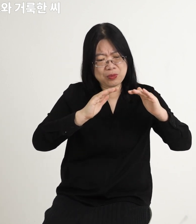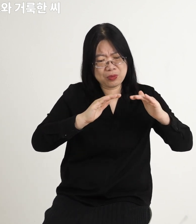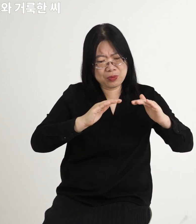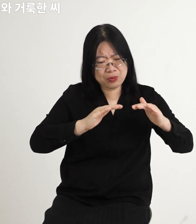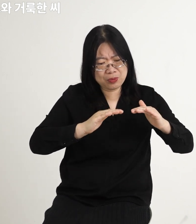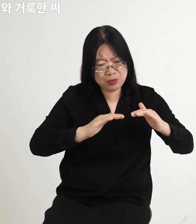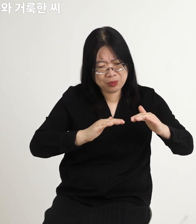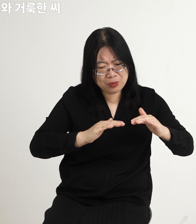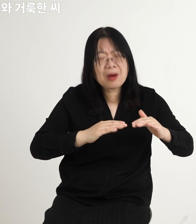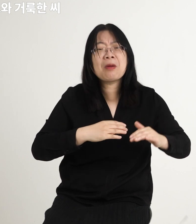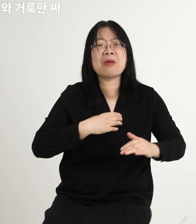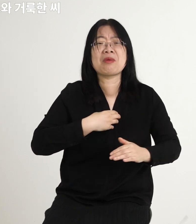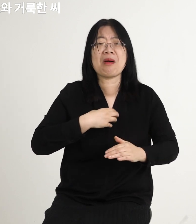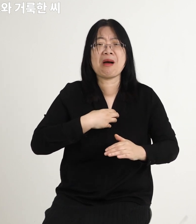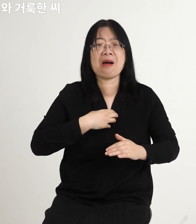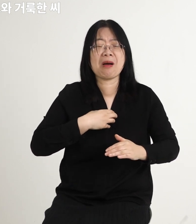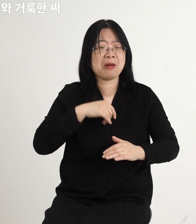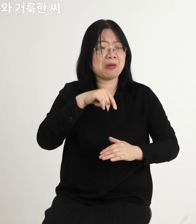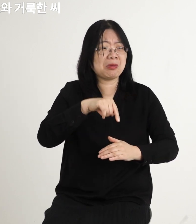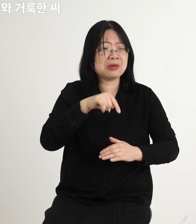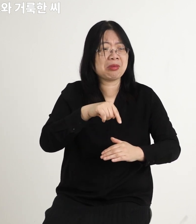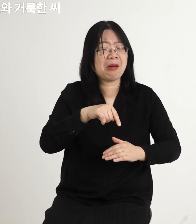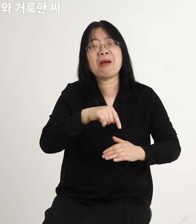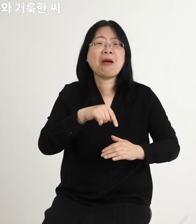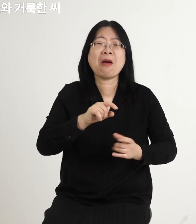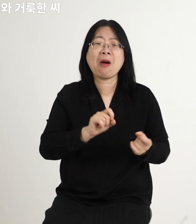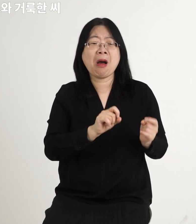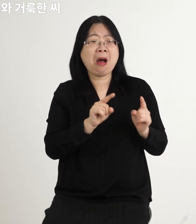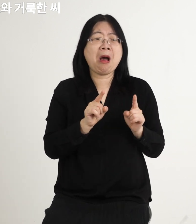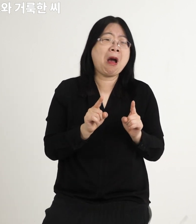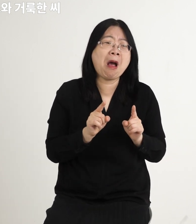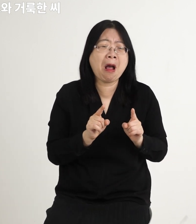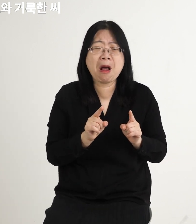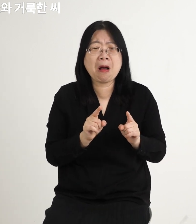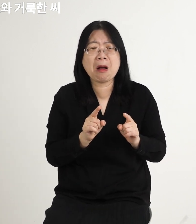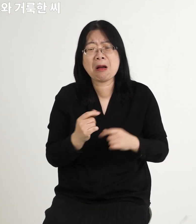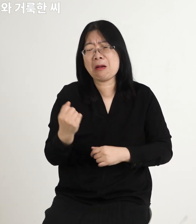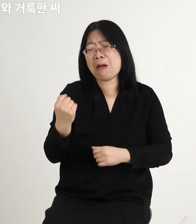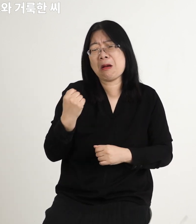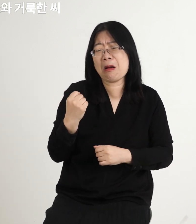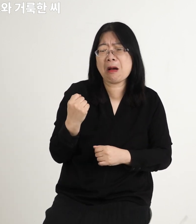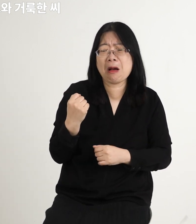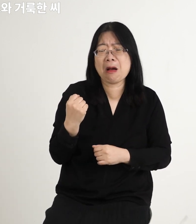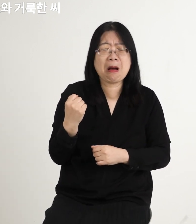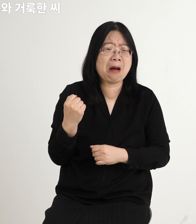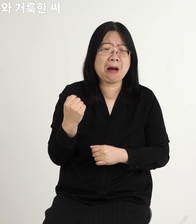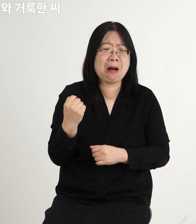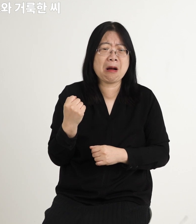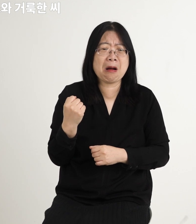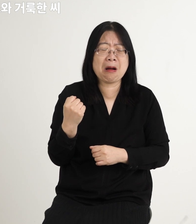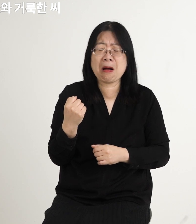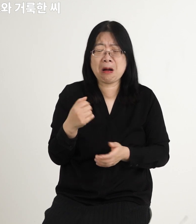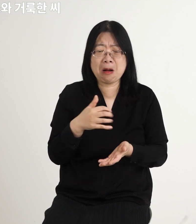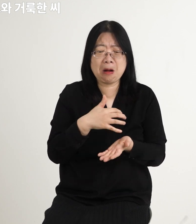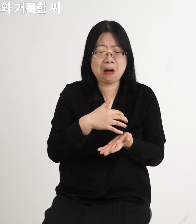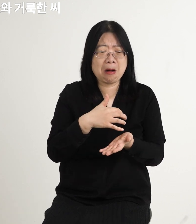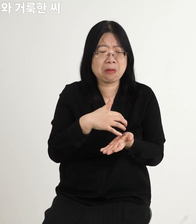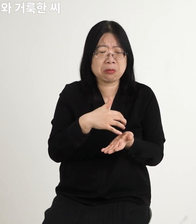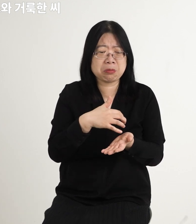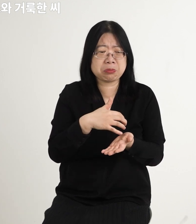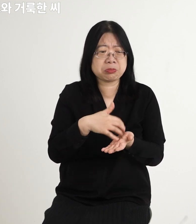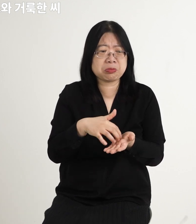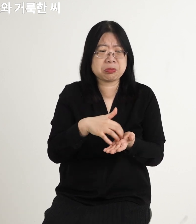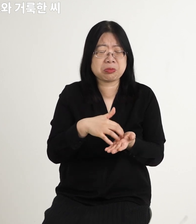저물었는데 이제 더 이상 여기서 우리가 분석 다 해보고 병력 카운트 다 해보고 무기 상황 다